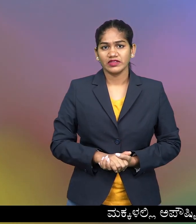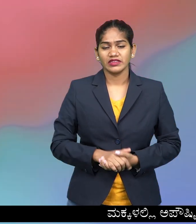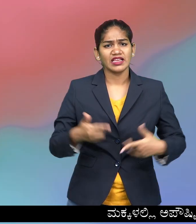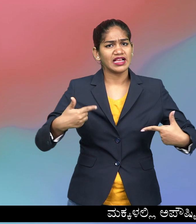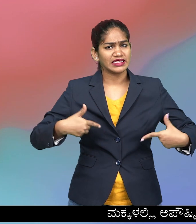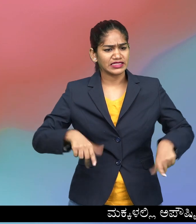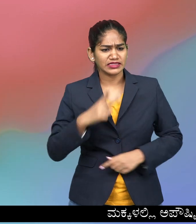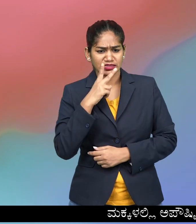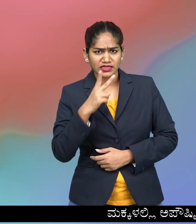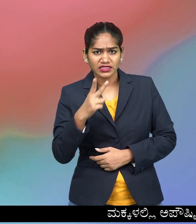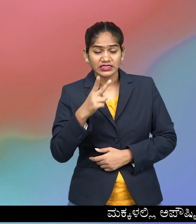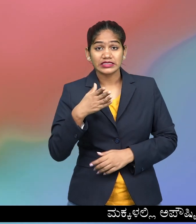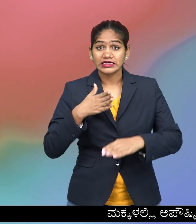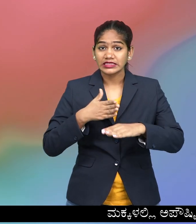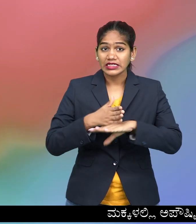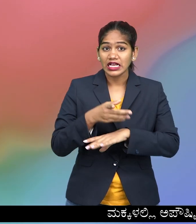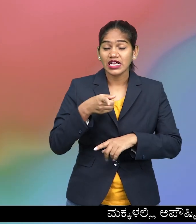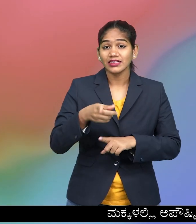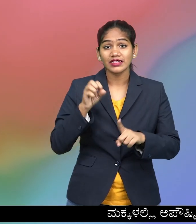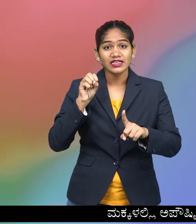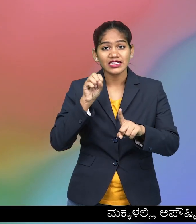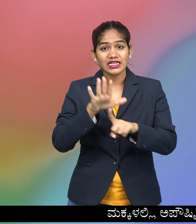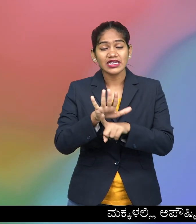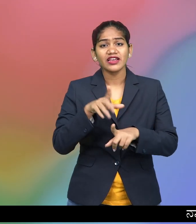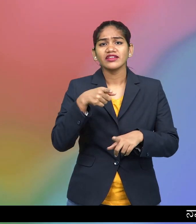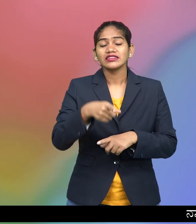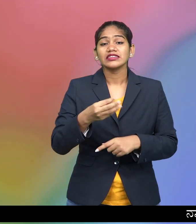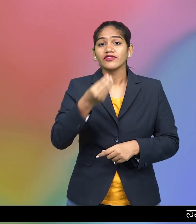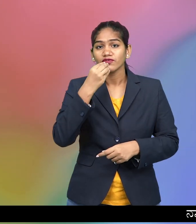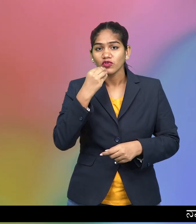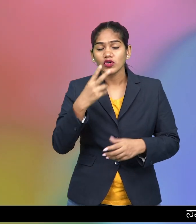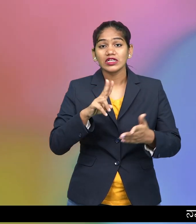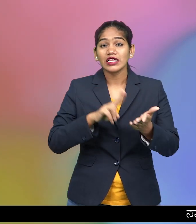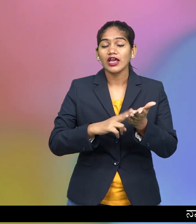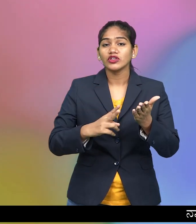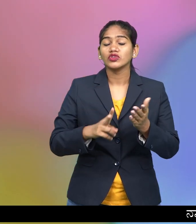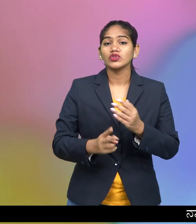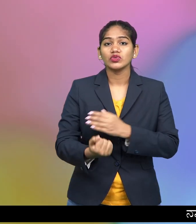ಮಕ್ಕಳಲ್ಲಿ ಅಪೌಷ್ಟಿಕತೆಯ ಹಾನಿಕಾರಕ ಪರಿಣಾಮಗಳನ್ನು ನಾವು ಗಮನಿಸೋಣ.